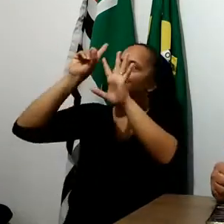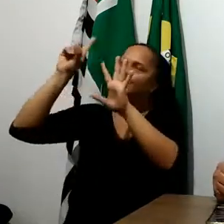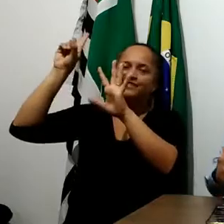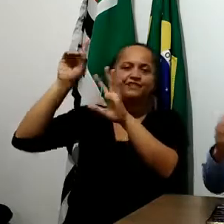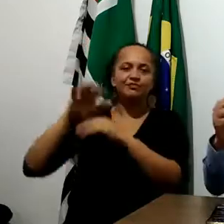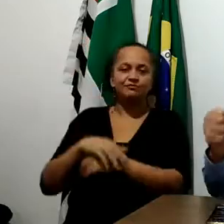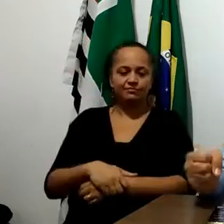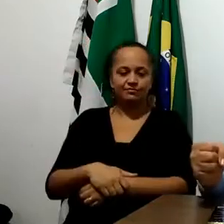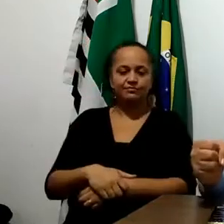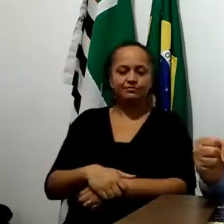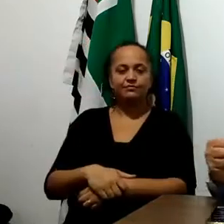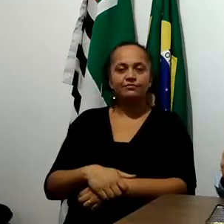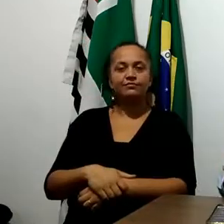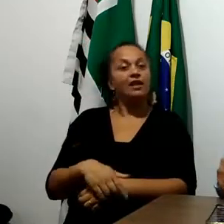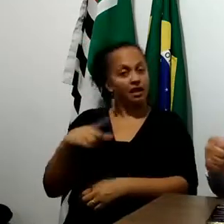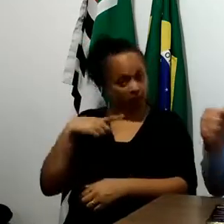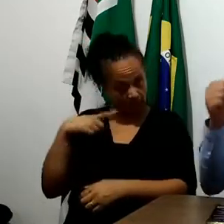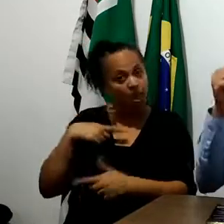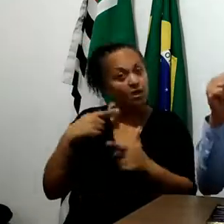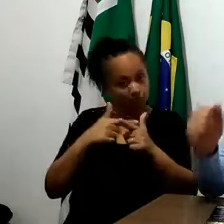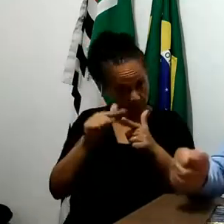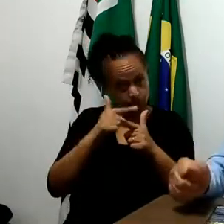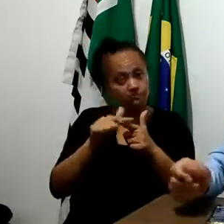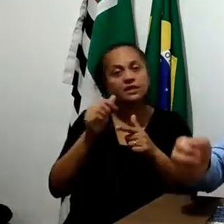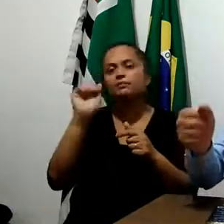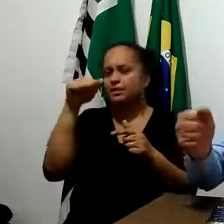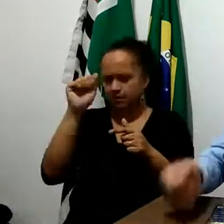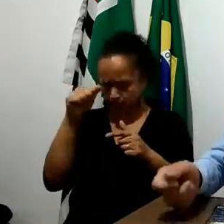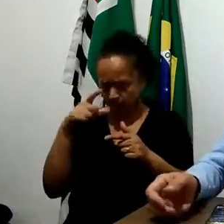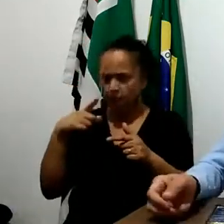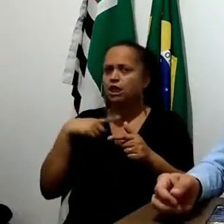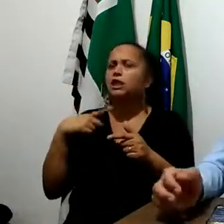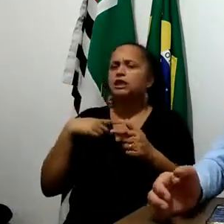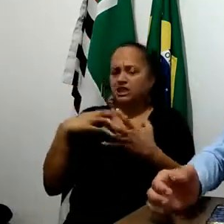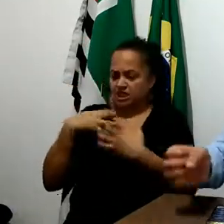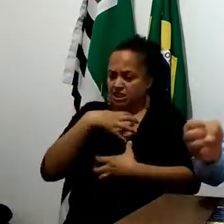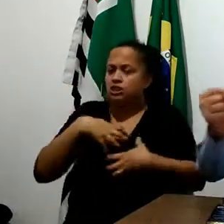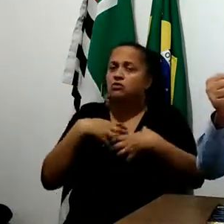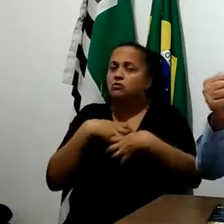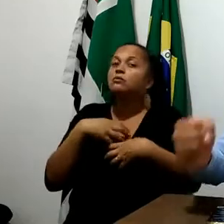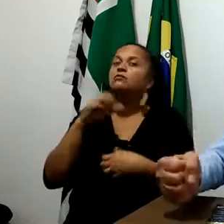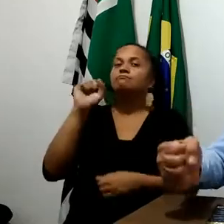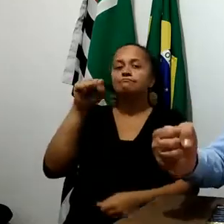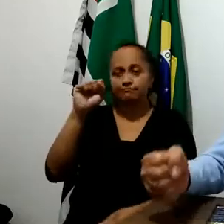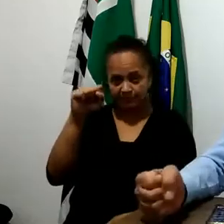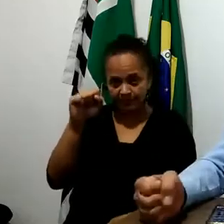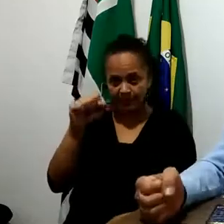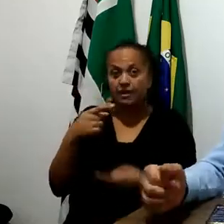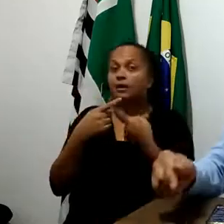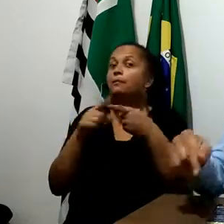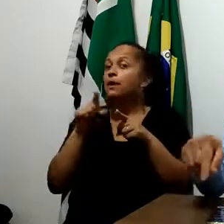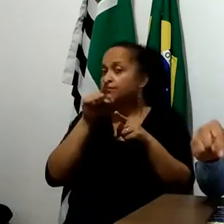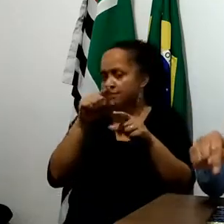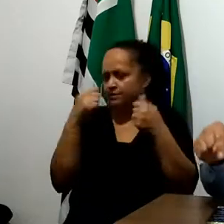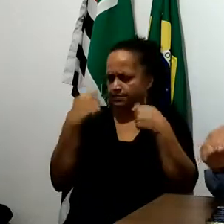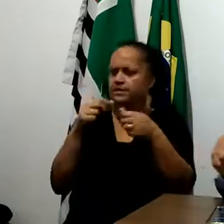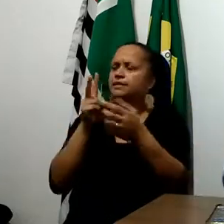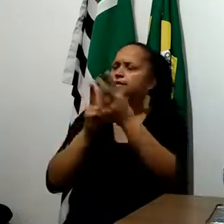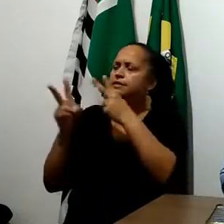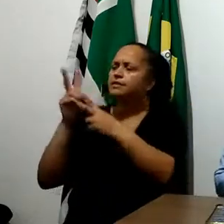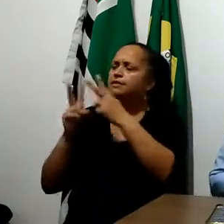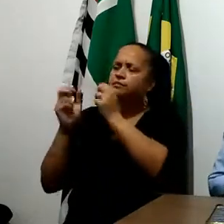Senhor. Vai ter problema? Vai ter tribulação? Vai. Mas continua firme. A Bíblia